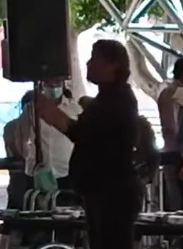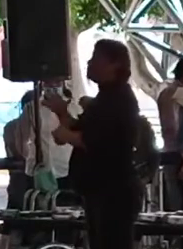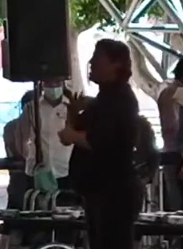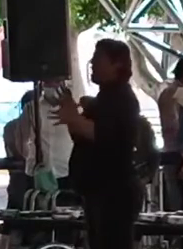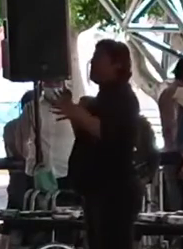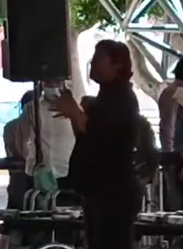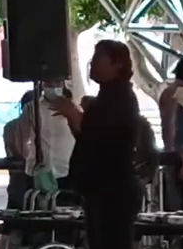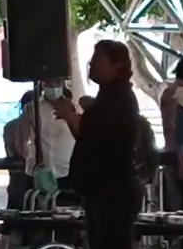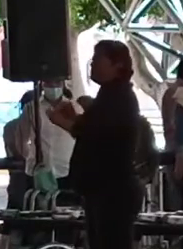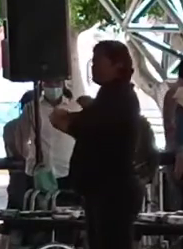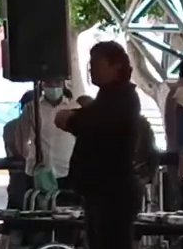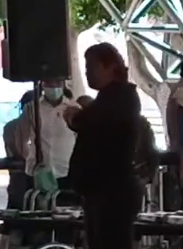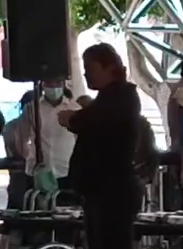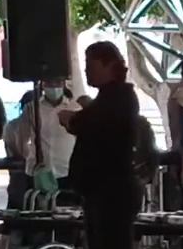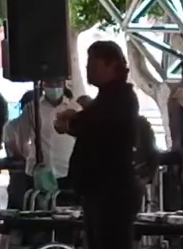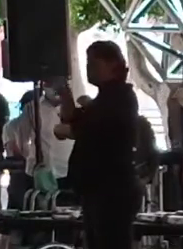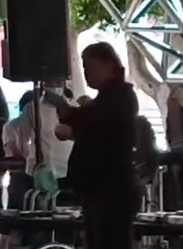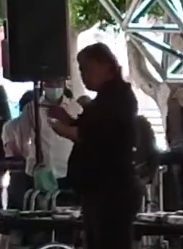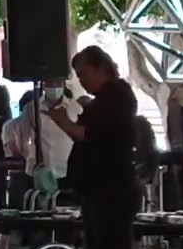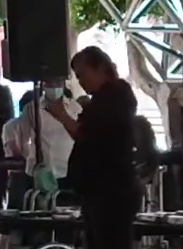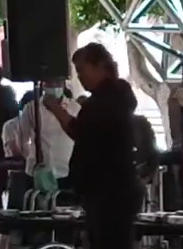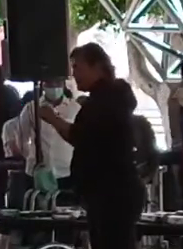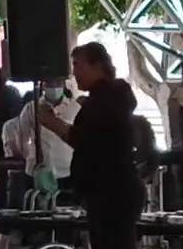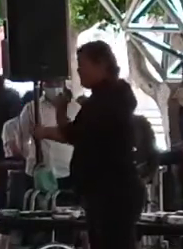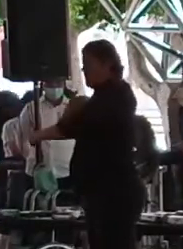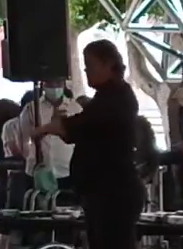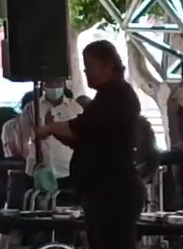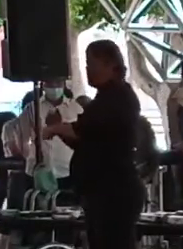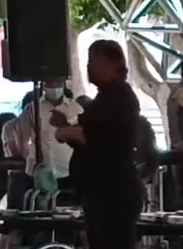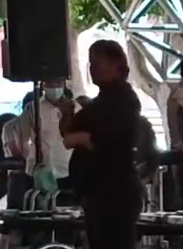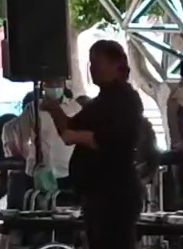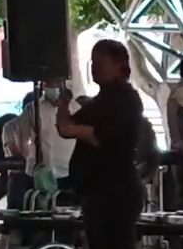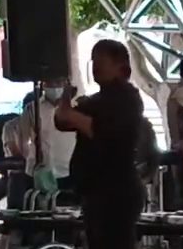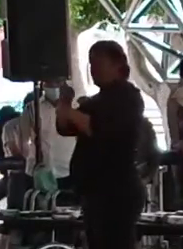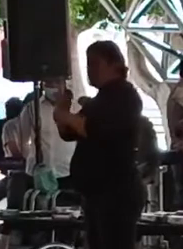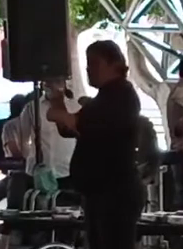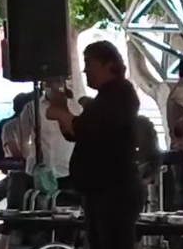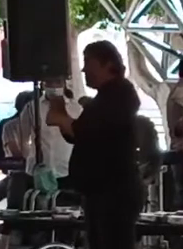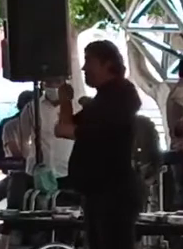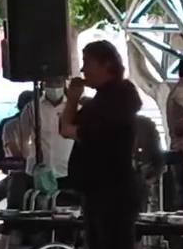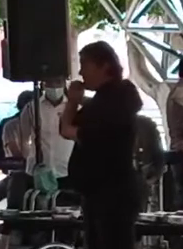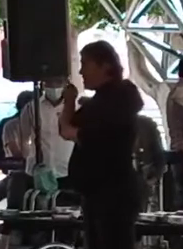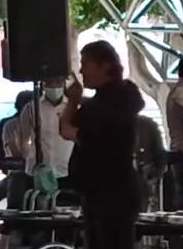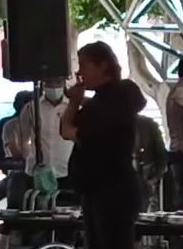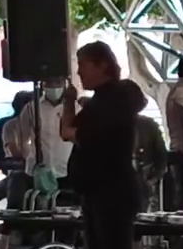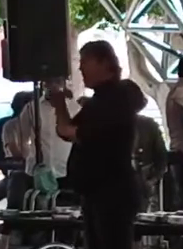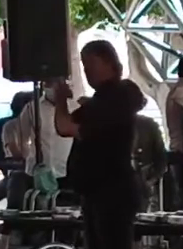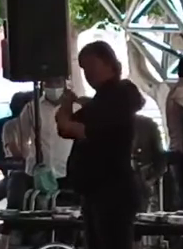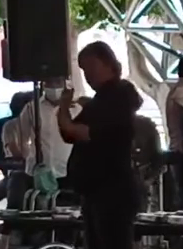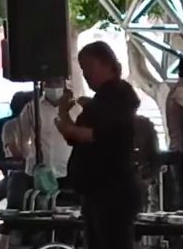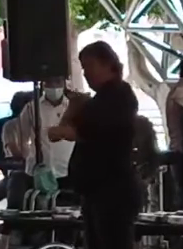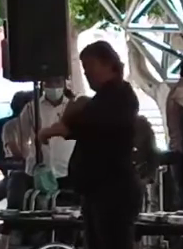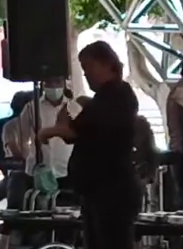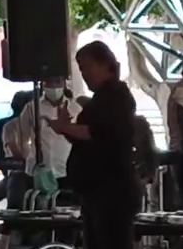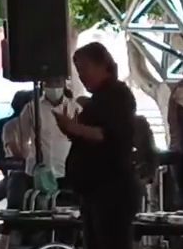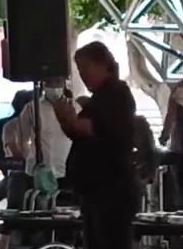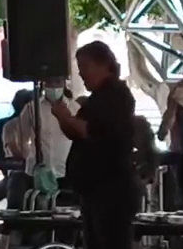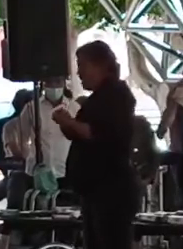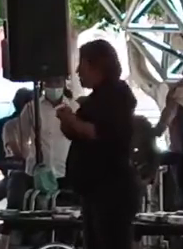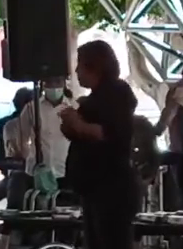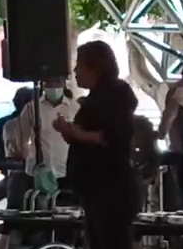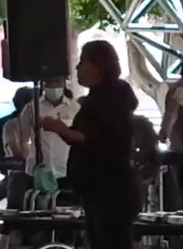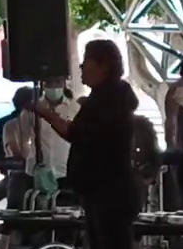unión familiar. Que me ayuden a invitar a sus mamás y a sus papás, que vayan todos juntos, para que vayan en